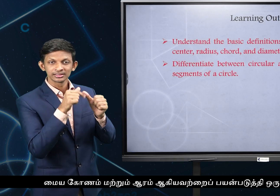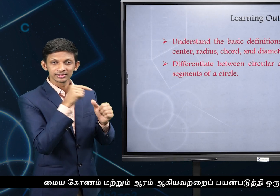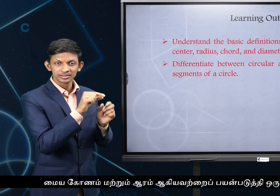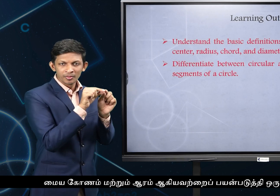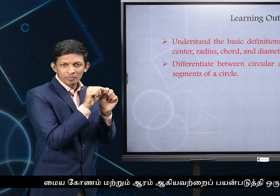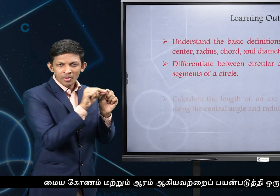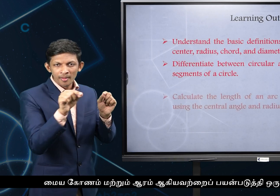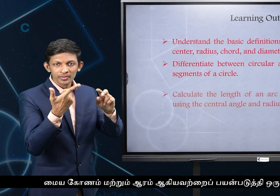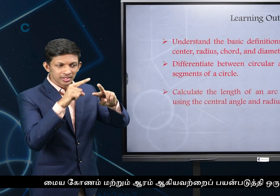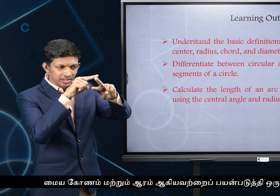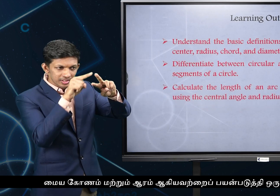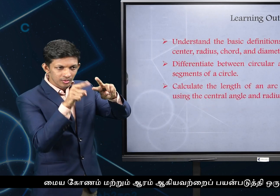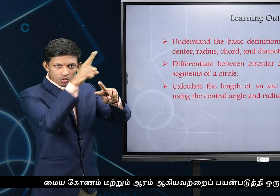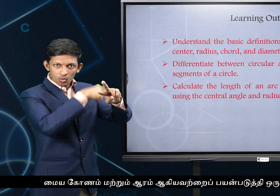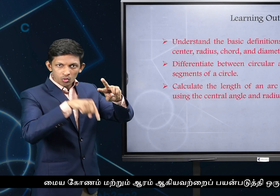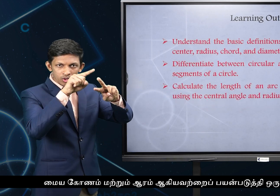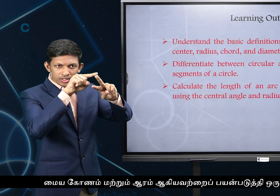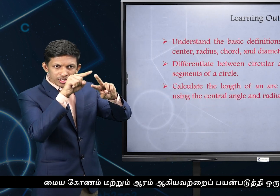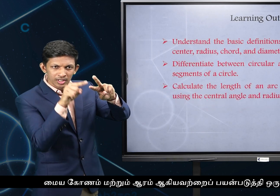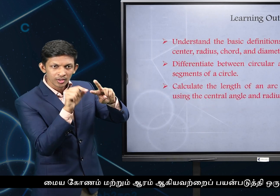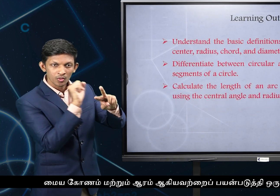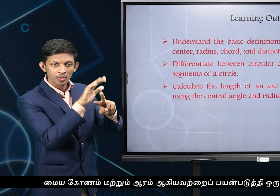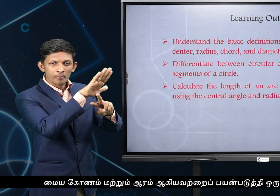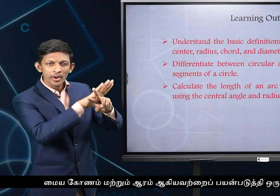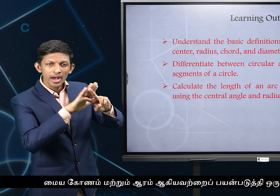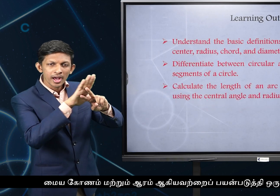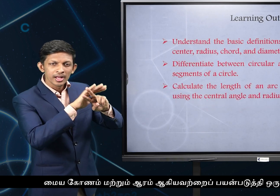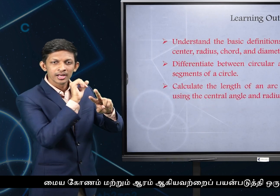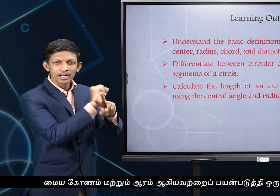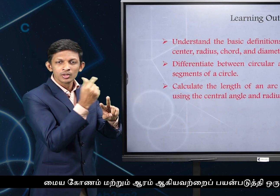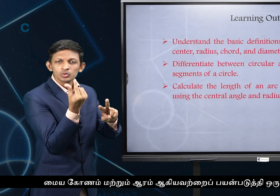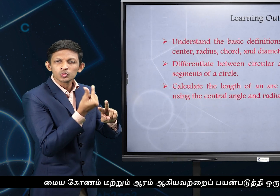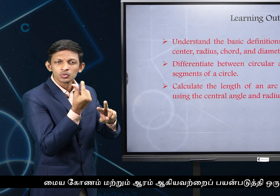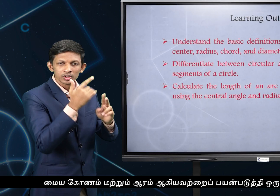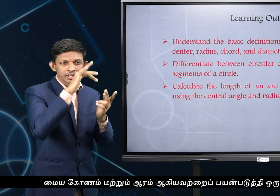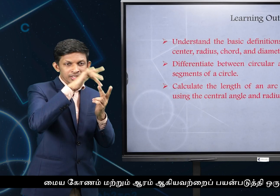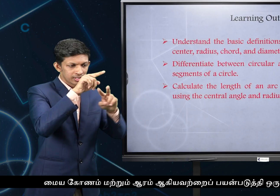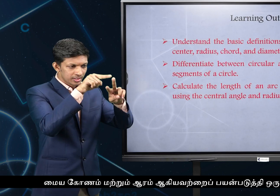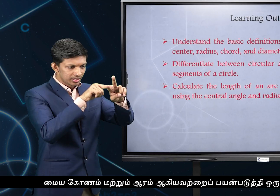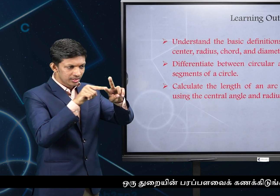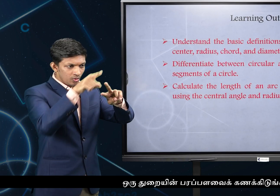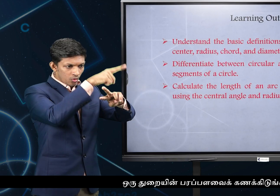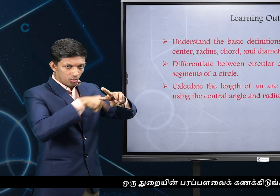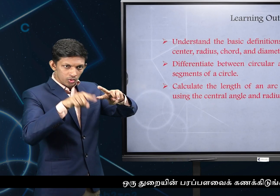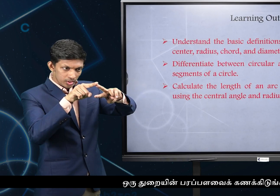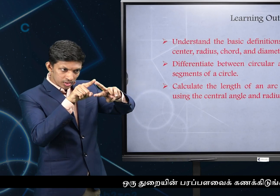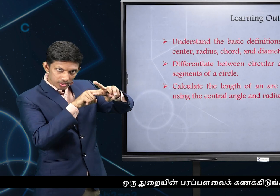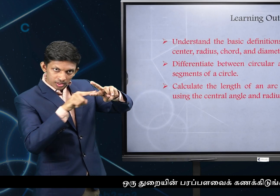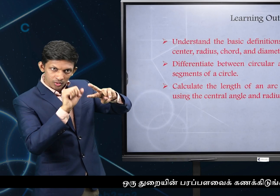மைய கோணம் மற்றும் ஆரம் ஆகியவற்றை பயன்படுத்தி ஒரு வளைவின் நீளம் மற்றும் ஒரு துறையின்